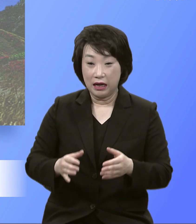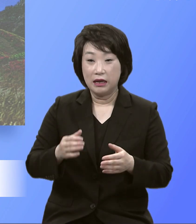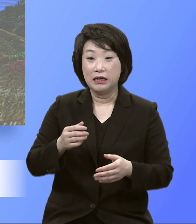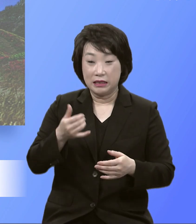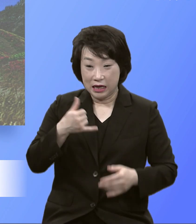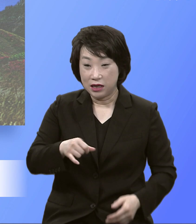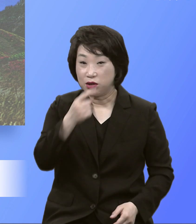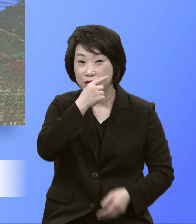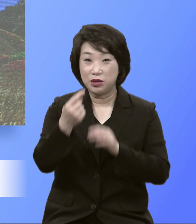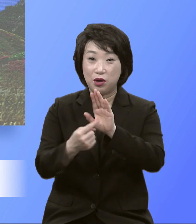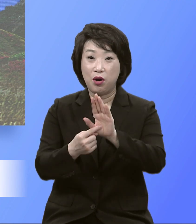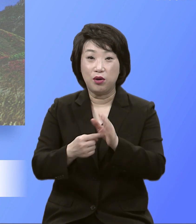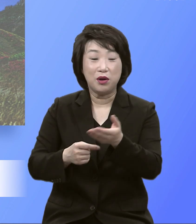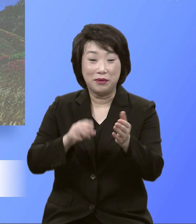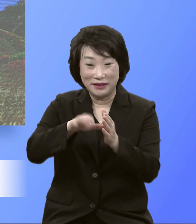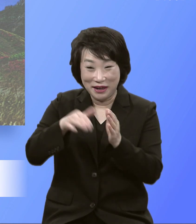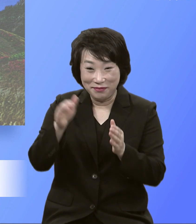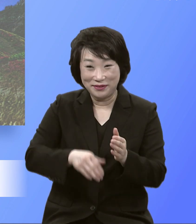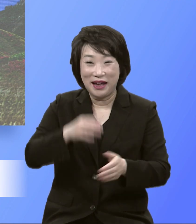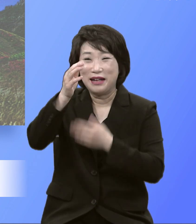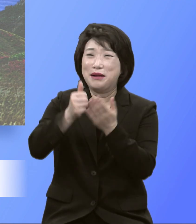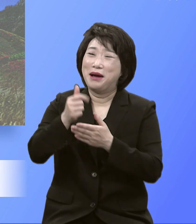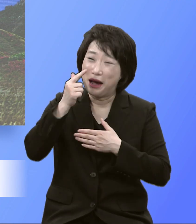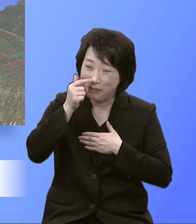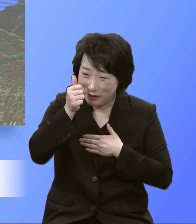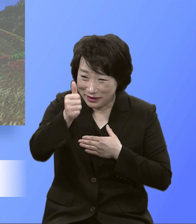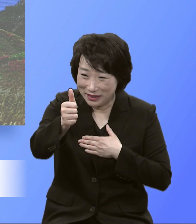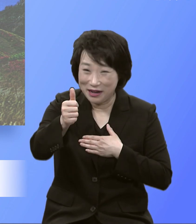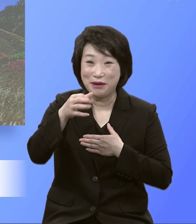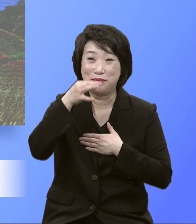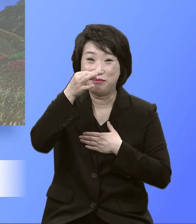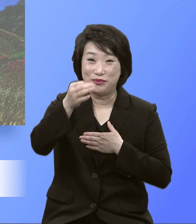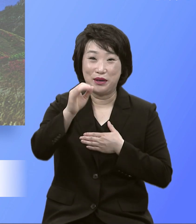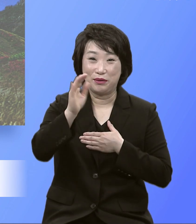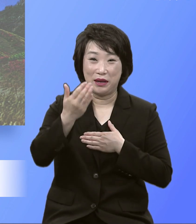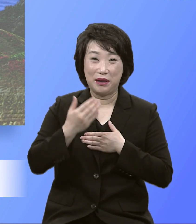증거인데 이때부터 하나님을 아버지라 부르잖아요.